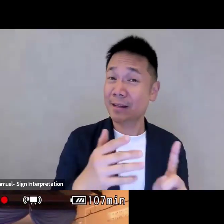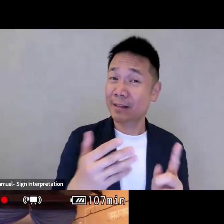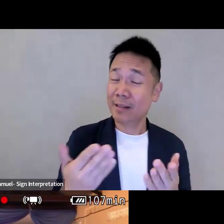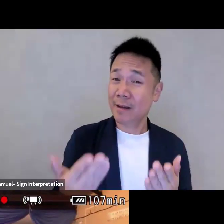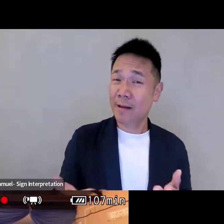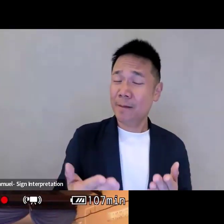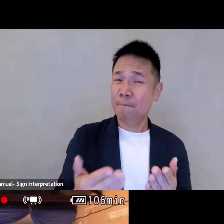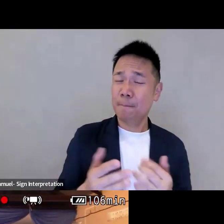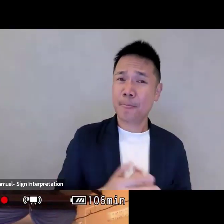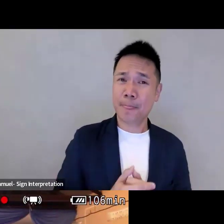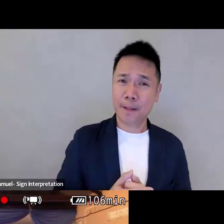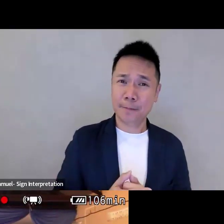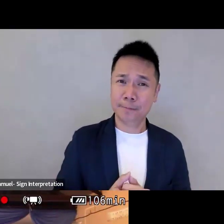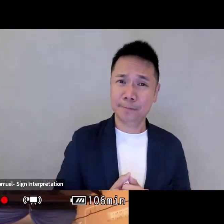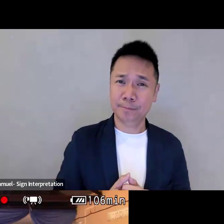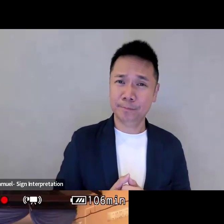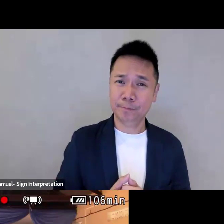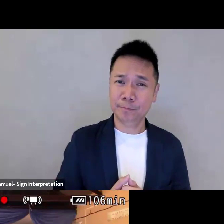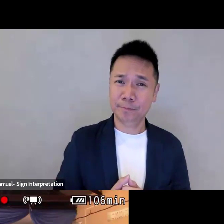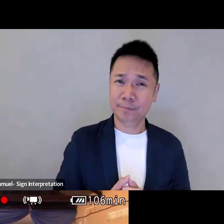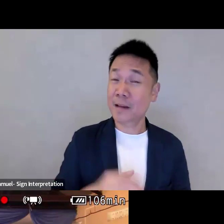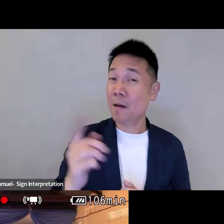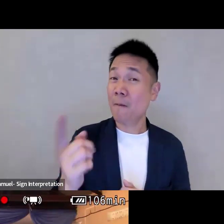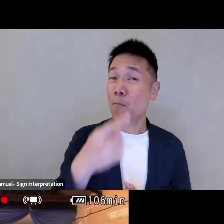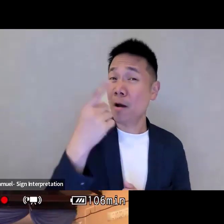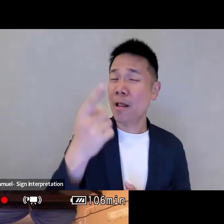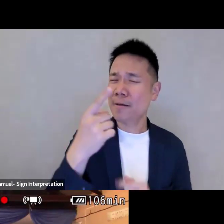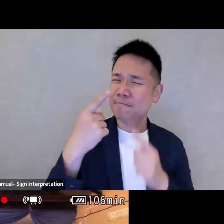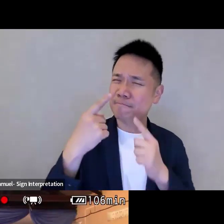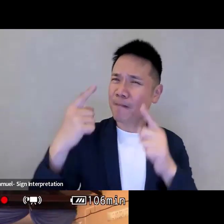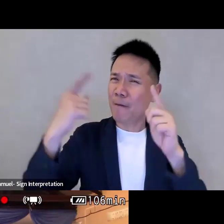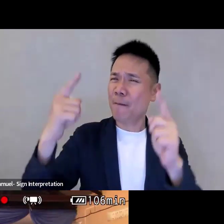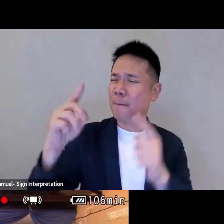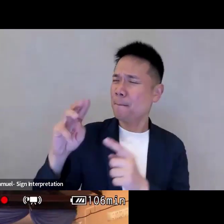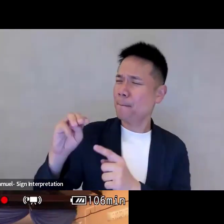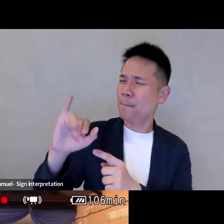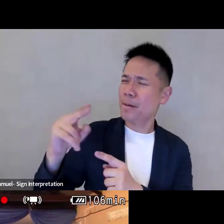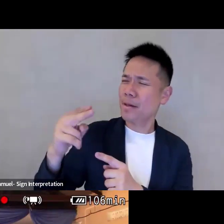来，我们再讲，我们来谈我的博士。